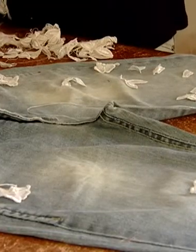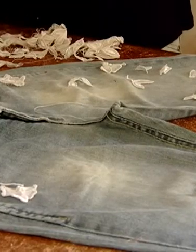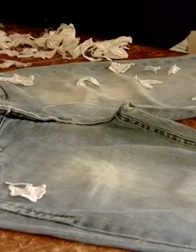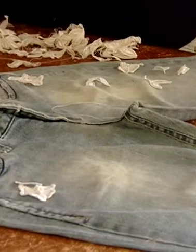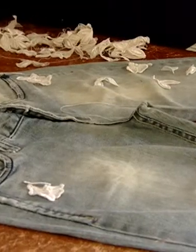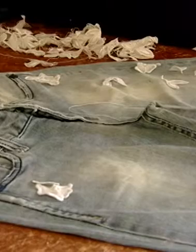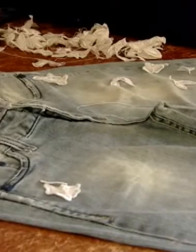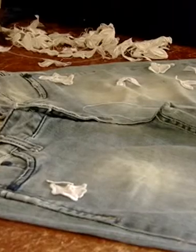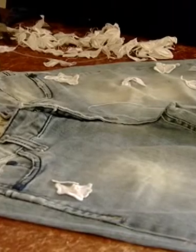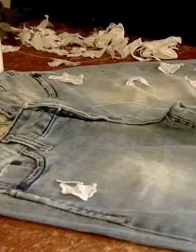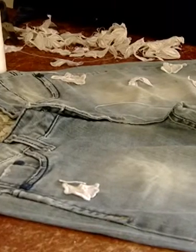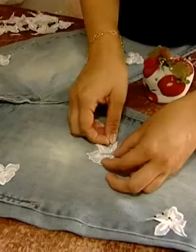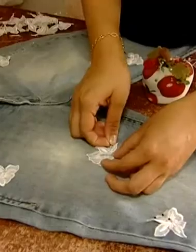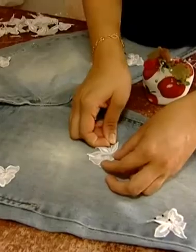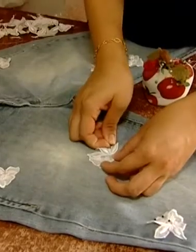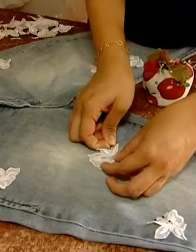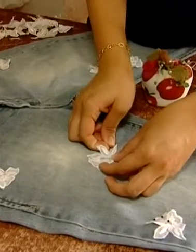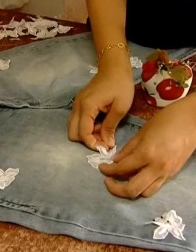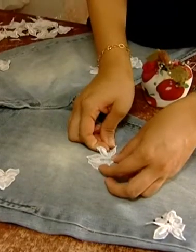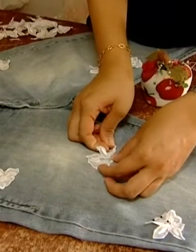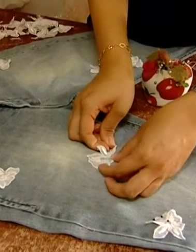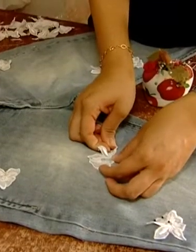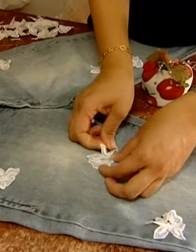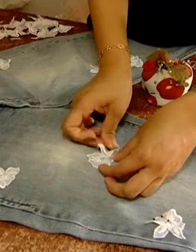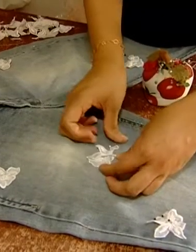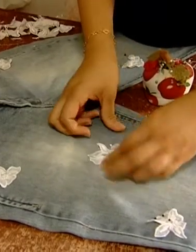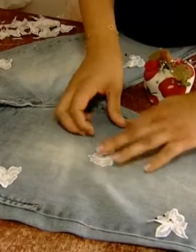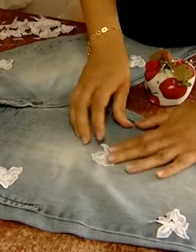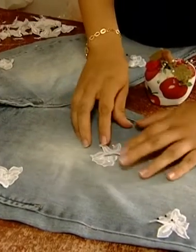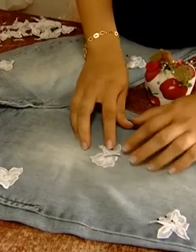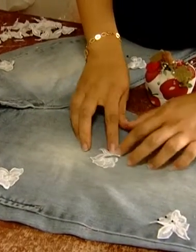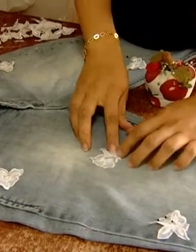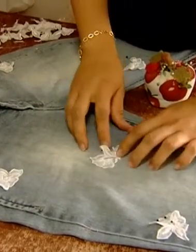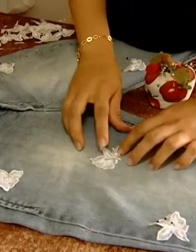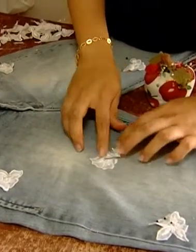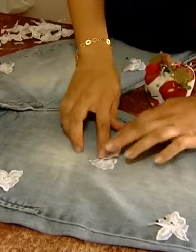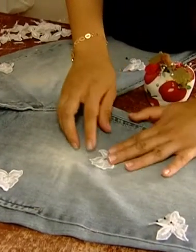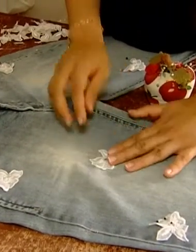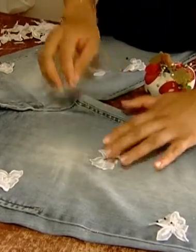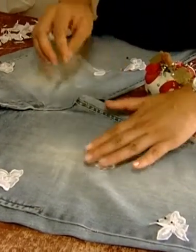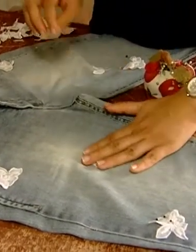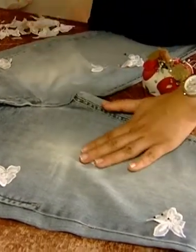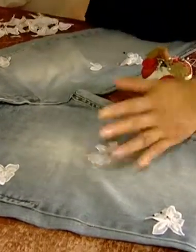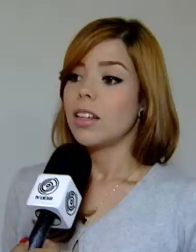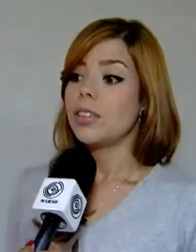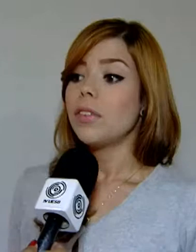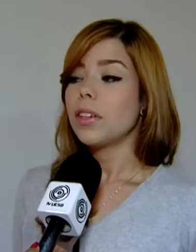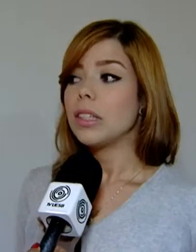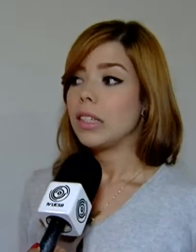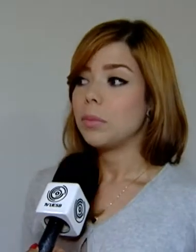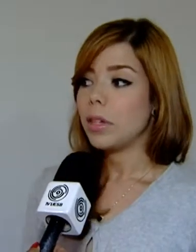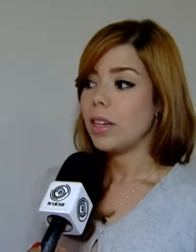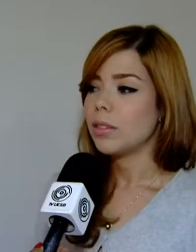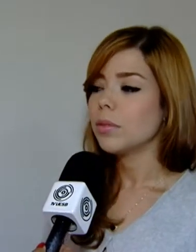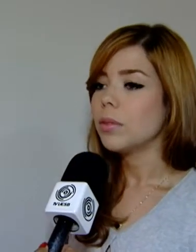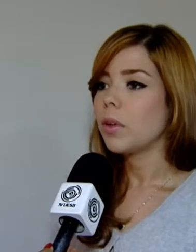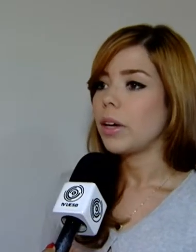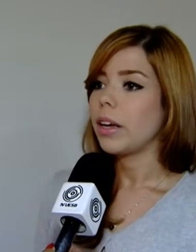iniciais e superá-las entre tentativas e se você acaba conseguindo fazer alguma coisa bem bacana dificuldade mesmo foi